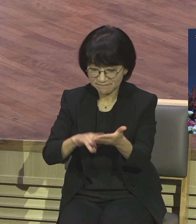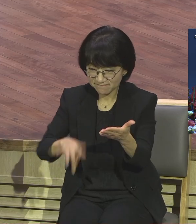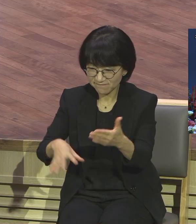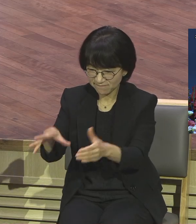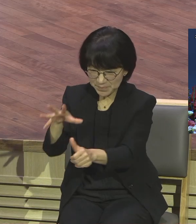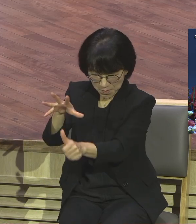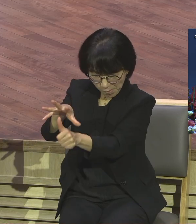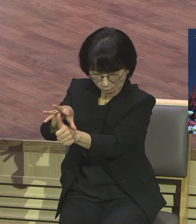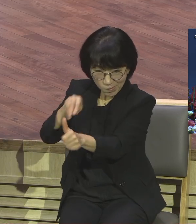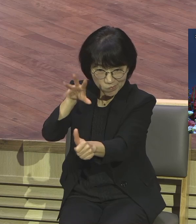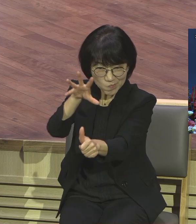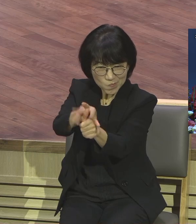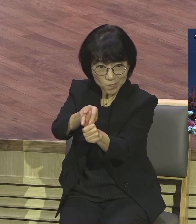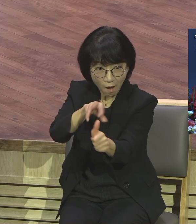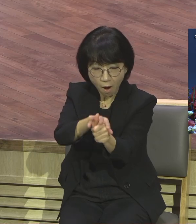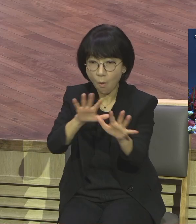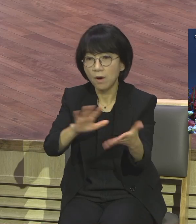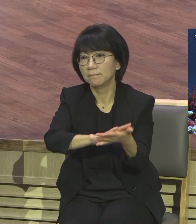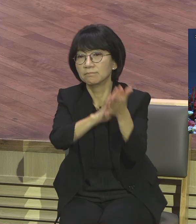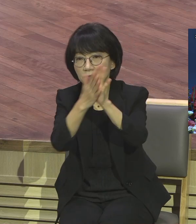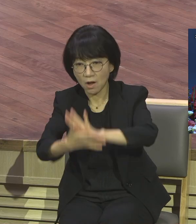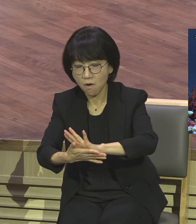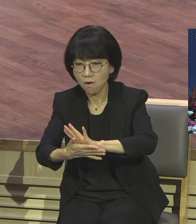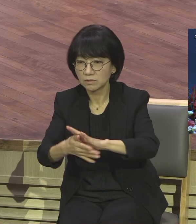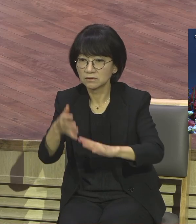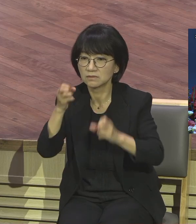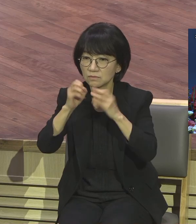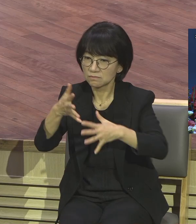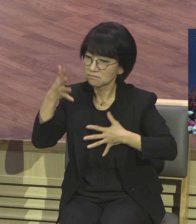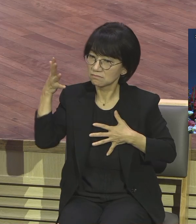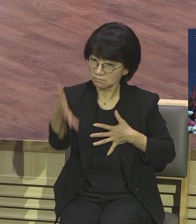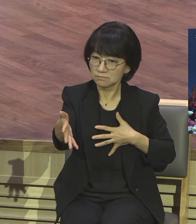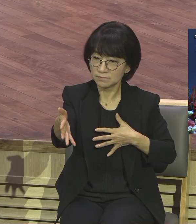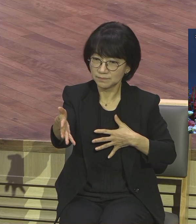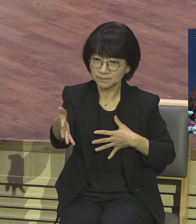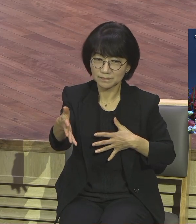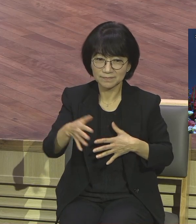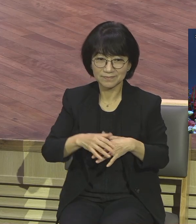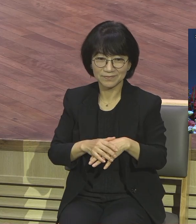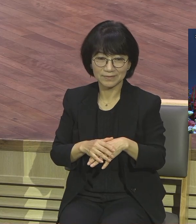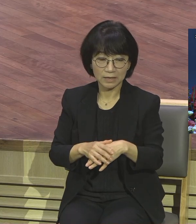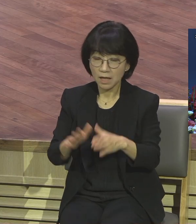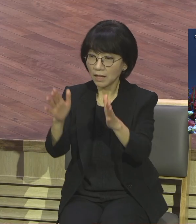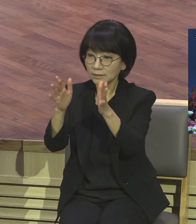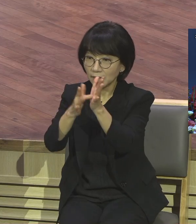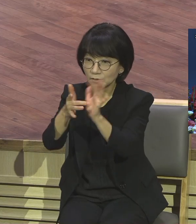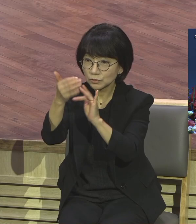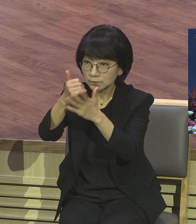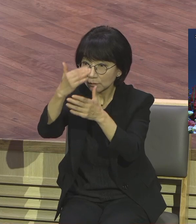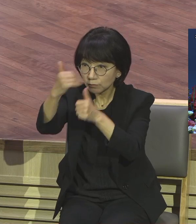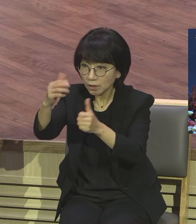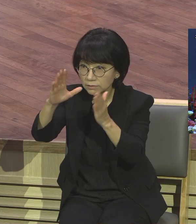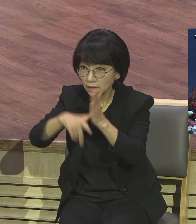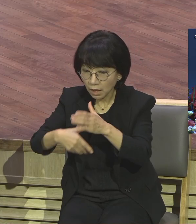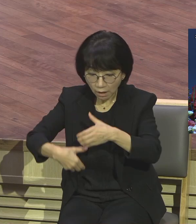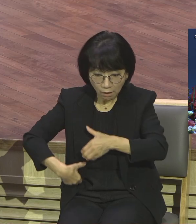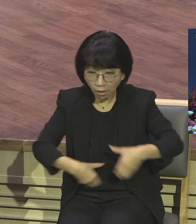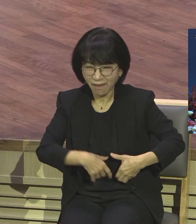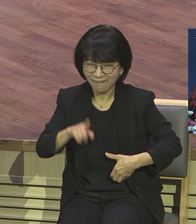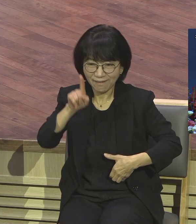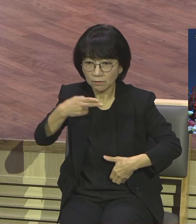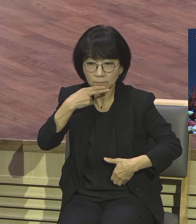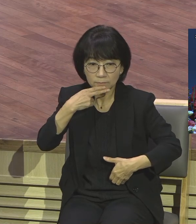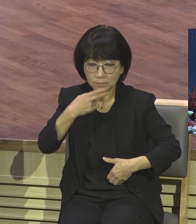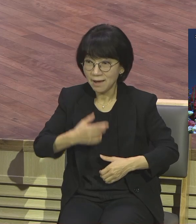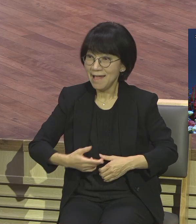존재가 시대적인 전도자가 된 거예요. 마태는 예수님의 부르심에 뭐요? 주저함이 없이 따랐다. 이 특징입니다. 제자들